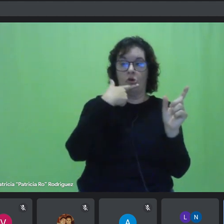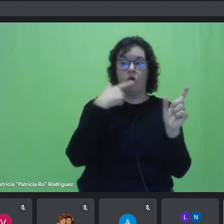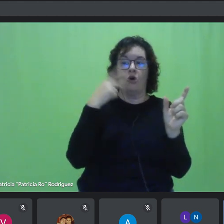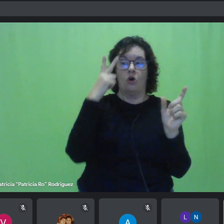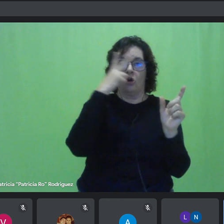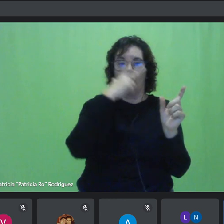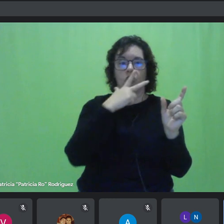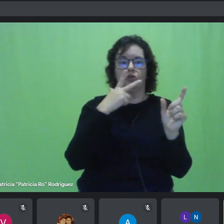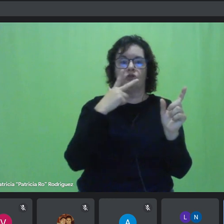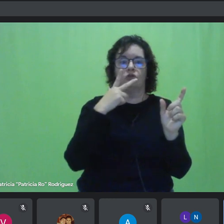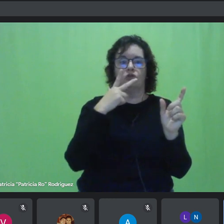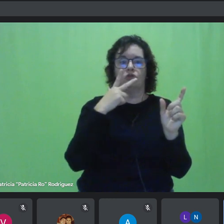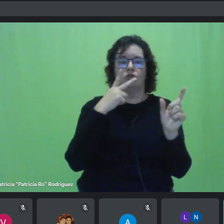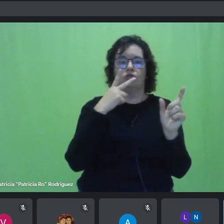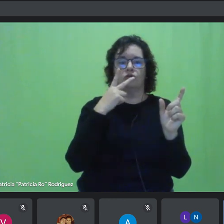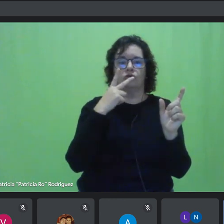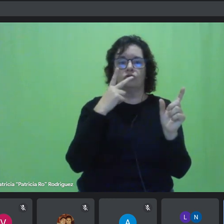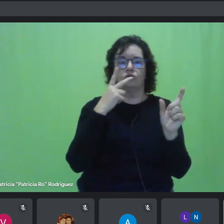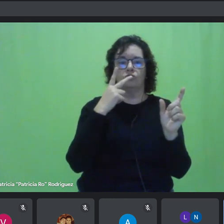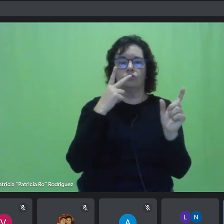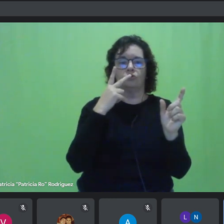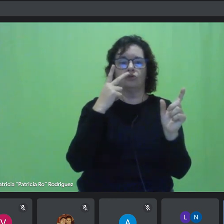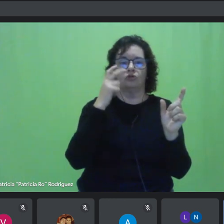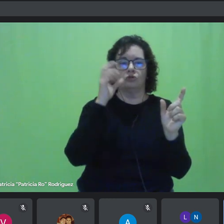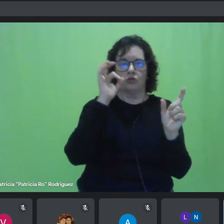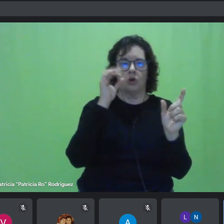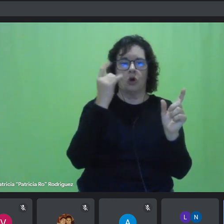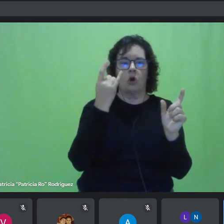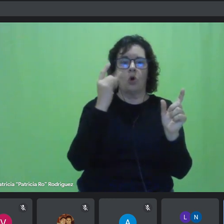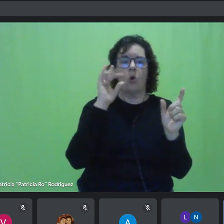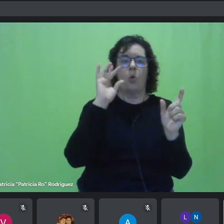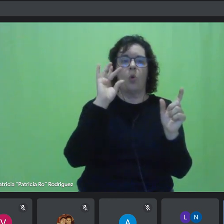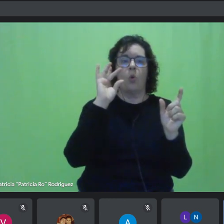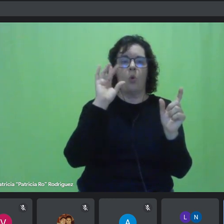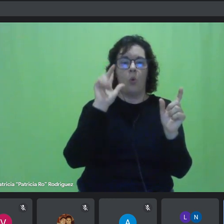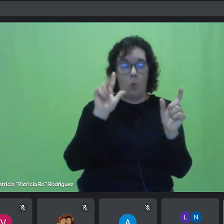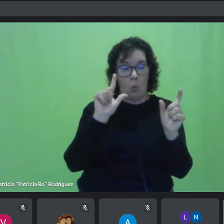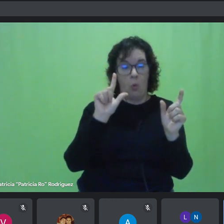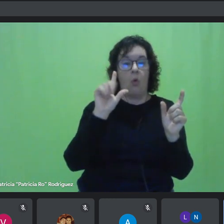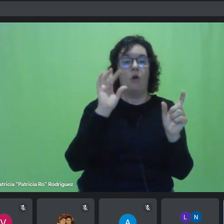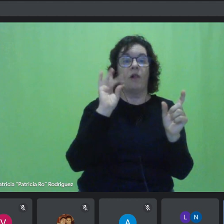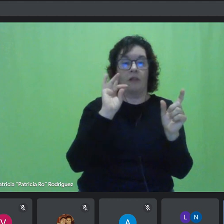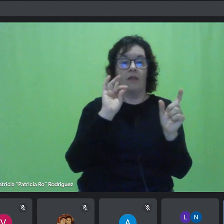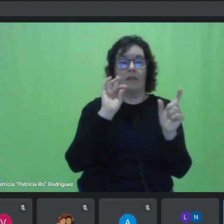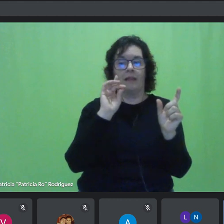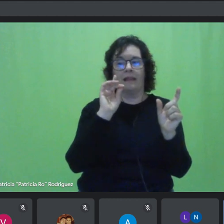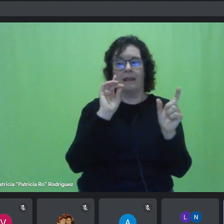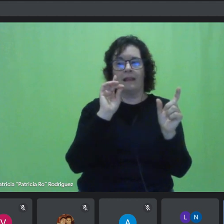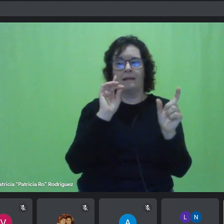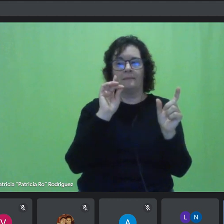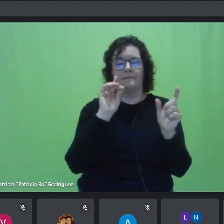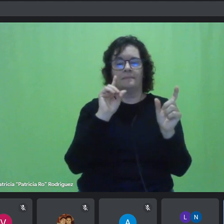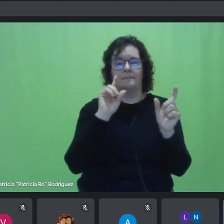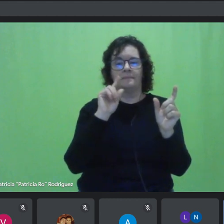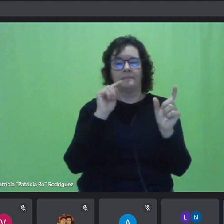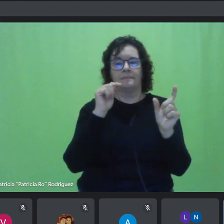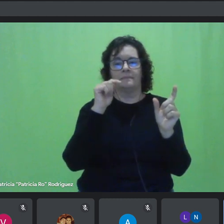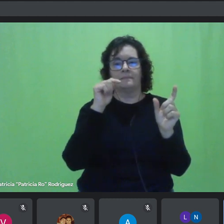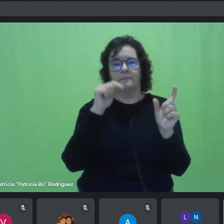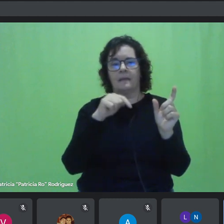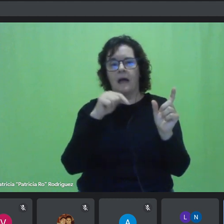Obligación, y en cierta manera hay a veces una carga ética, ¿sí? O una carga de recomendación,